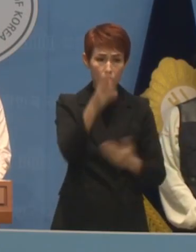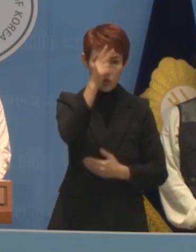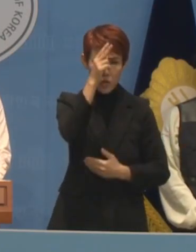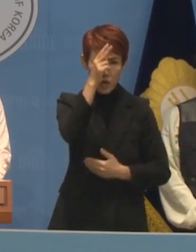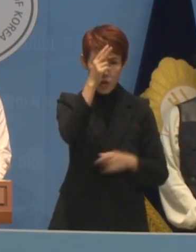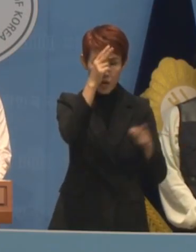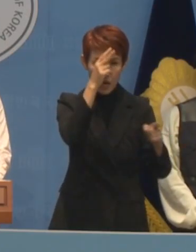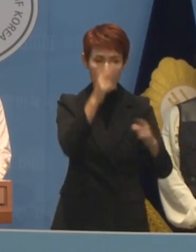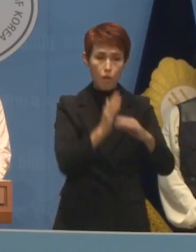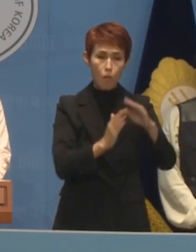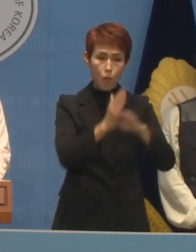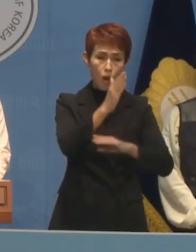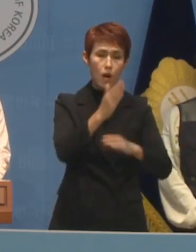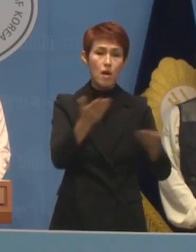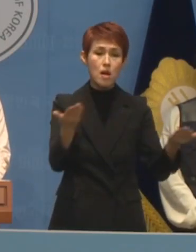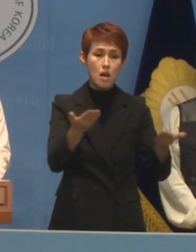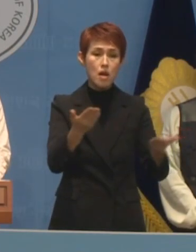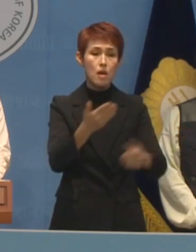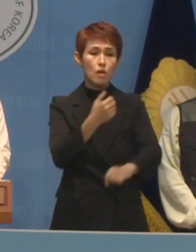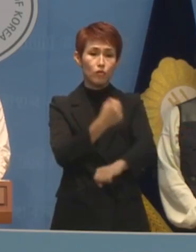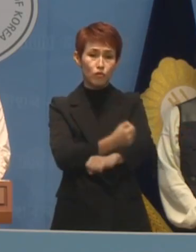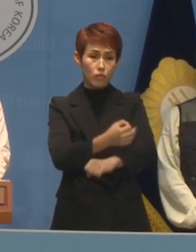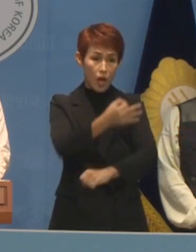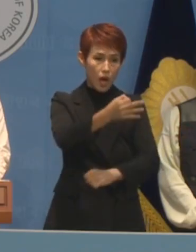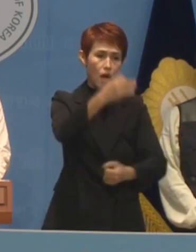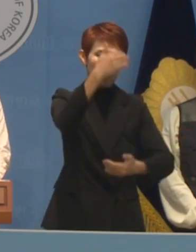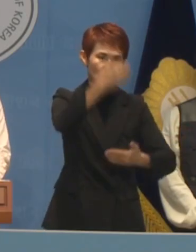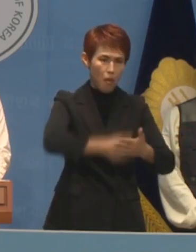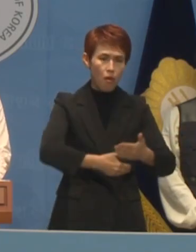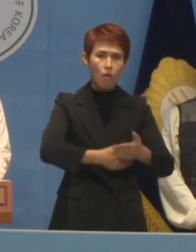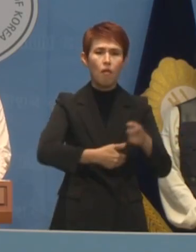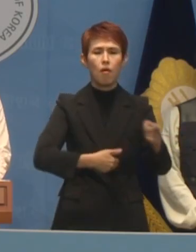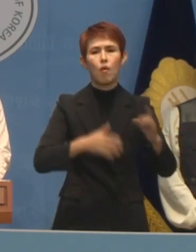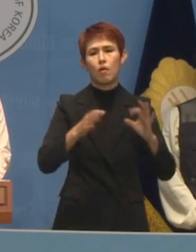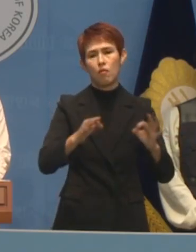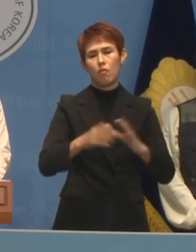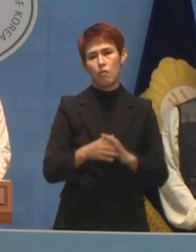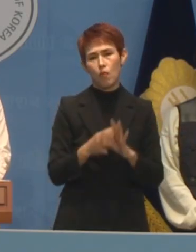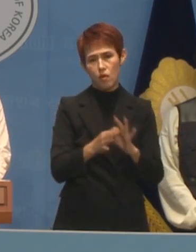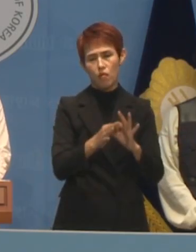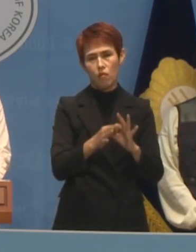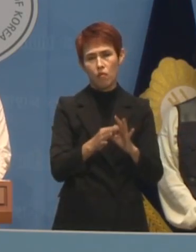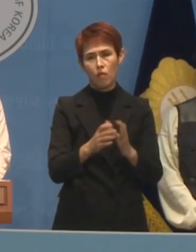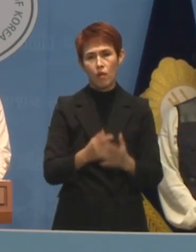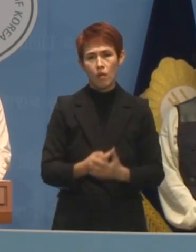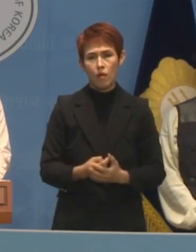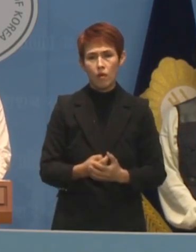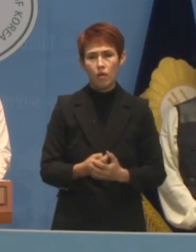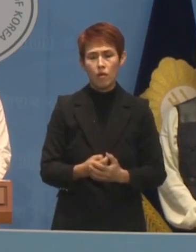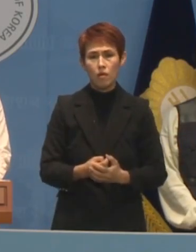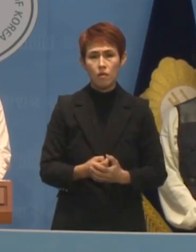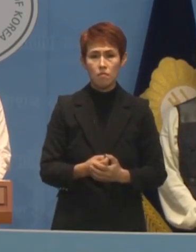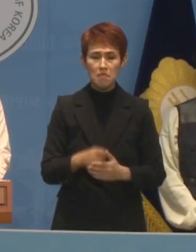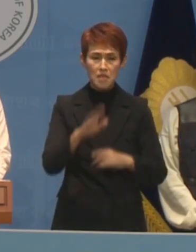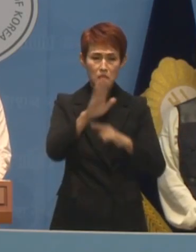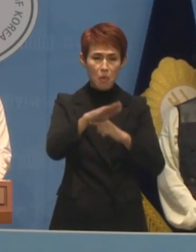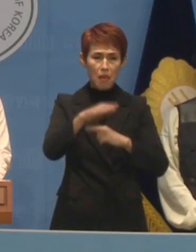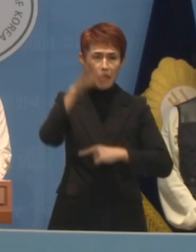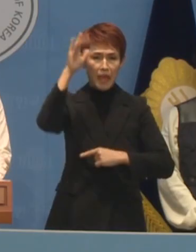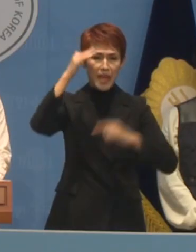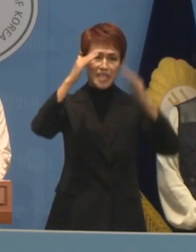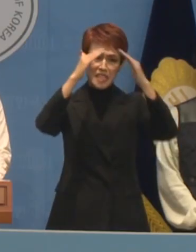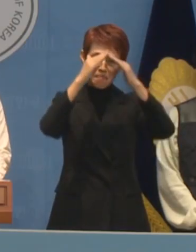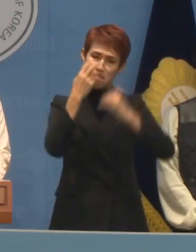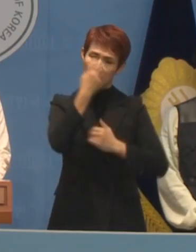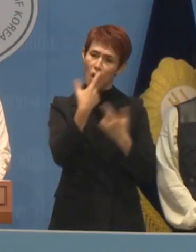청원경찰 초과근무 수당 감축을 목표로 국가보안, 국경안보를 시골에 개가 집 지키는 것 마냥 치부해버리고